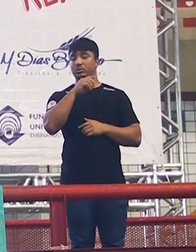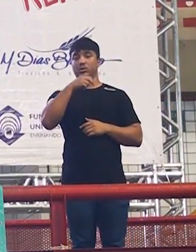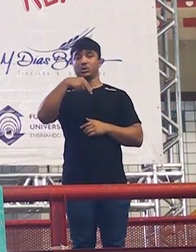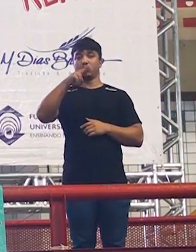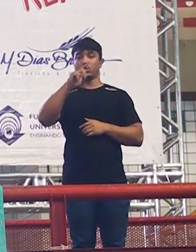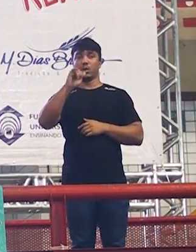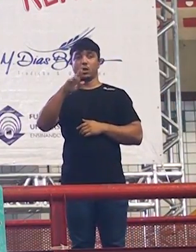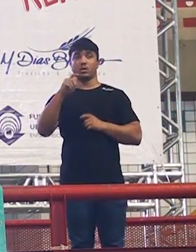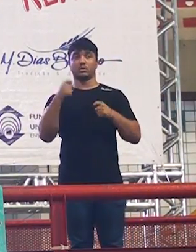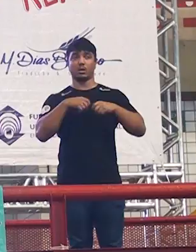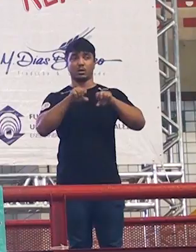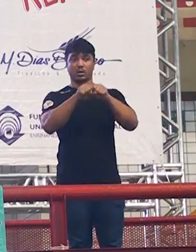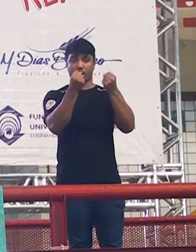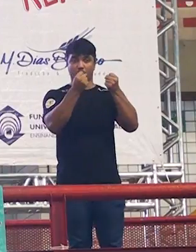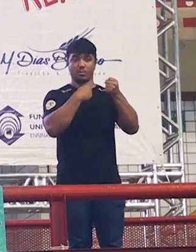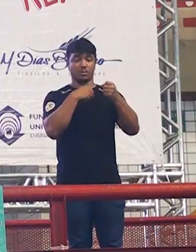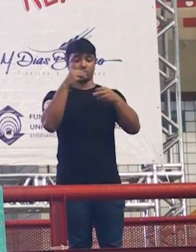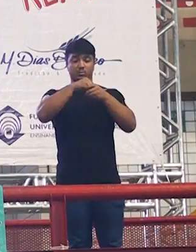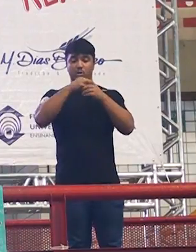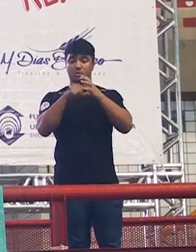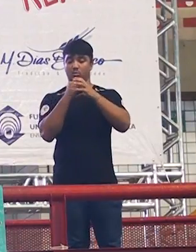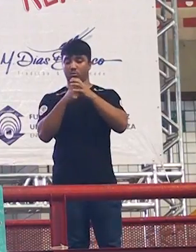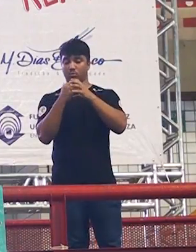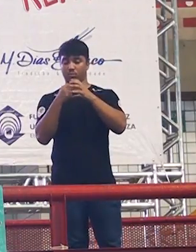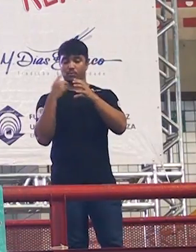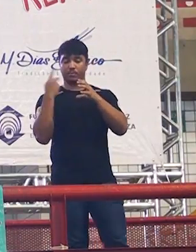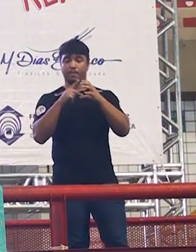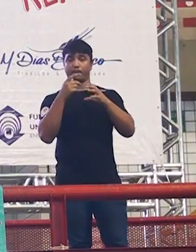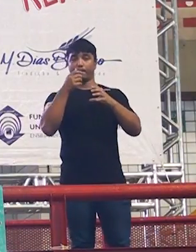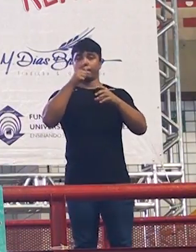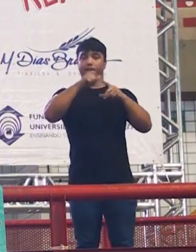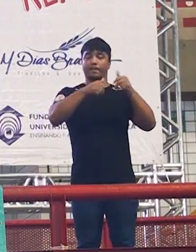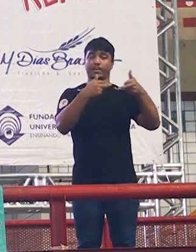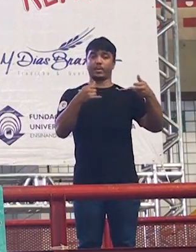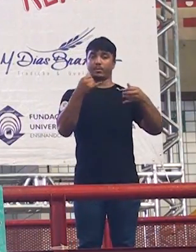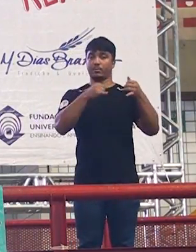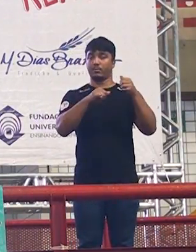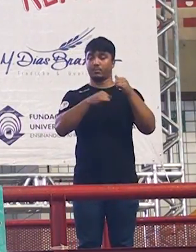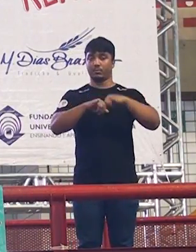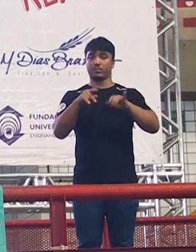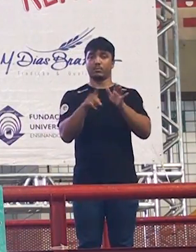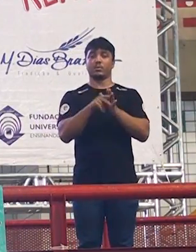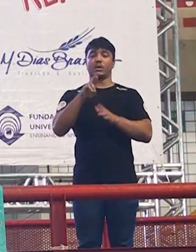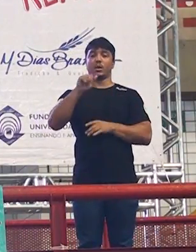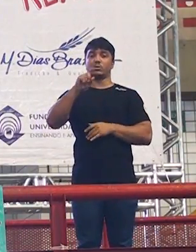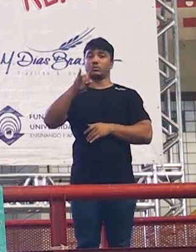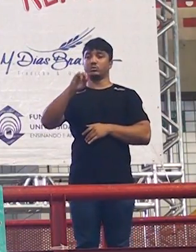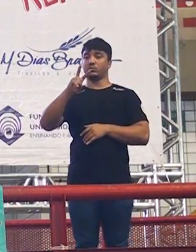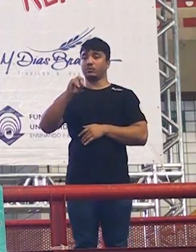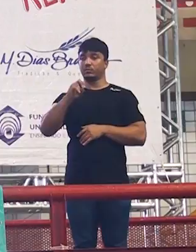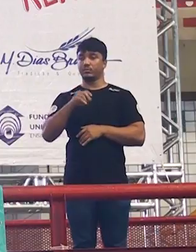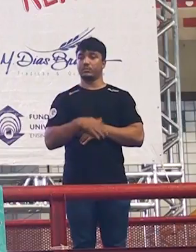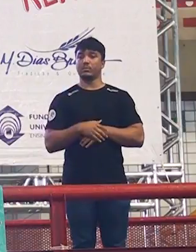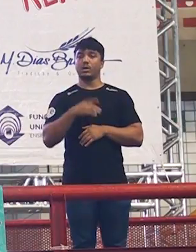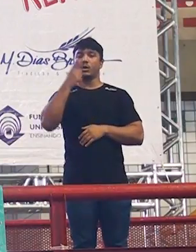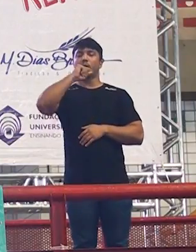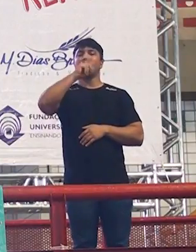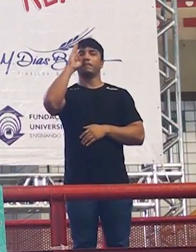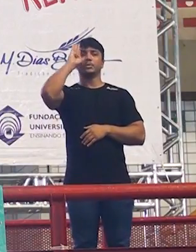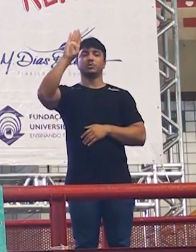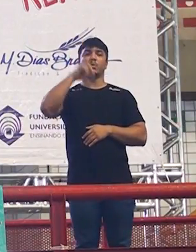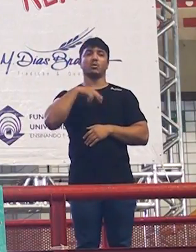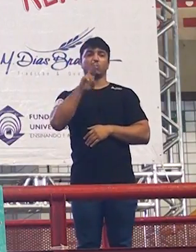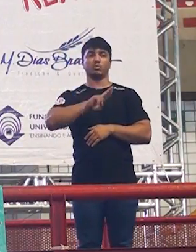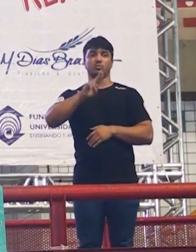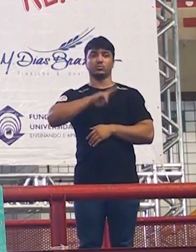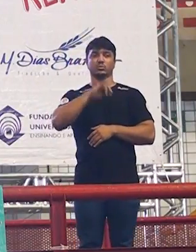pela quebra de um núcleo de um elemento radioativo. Quem é o elemento radioativo mais usado